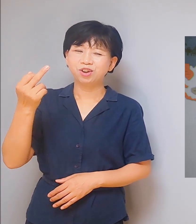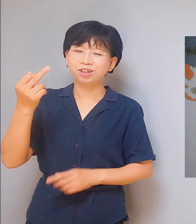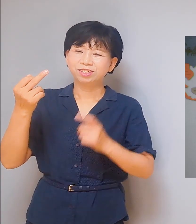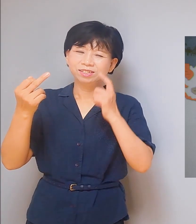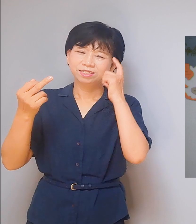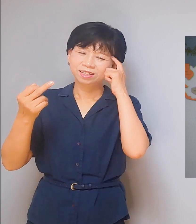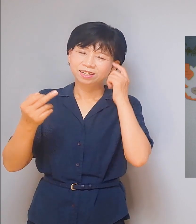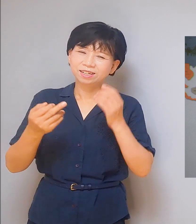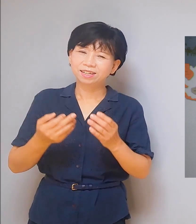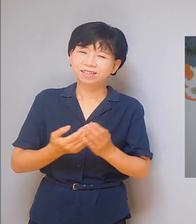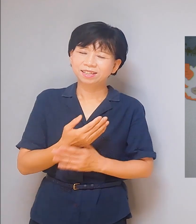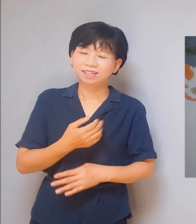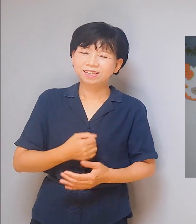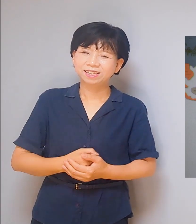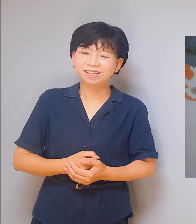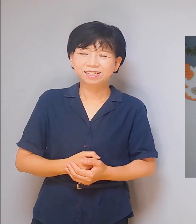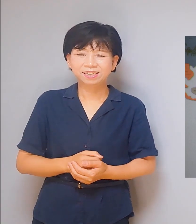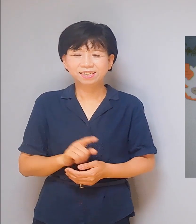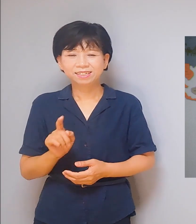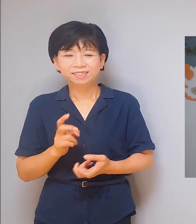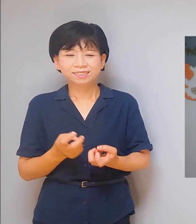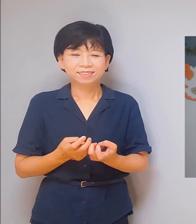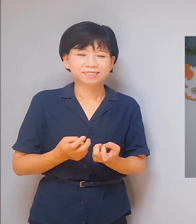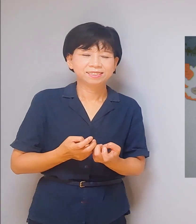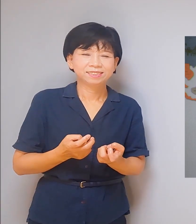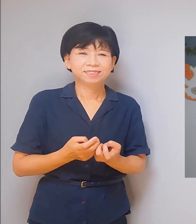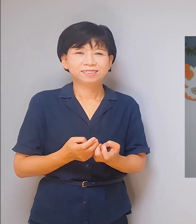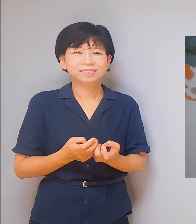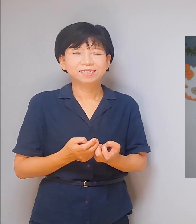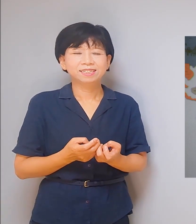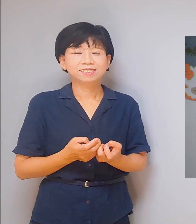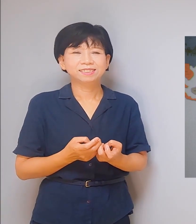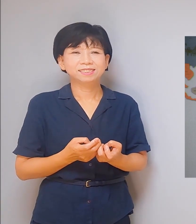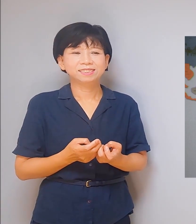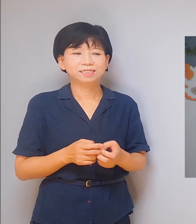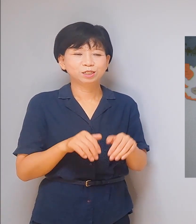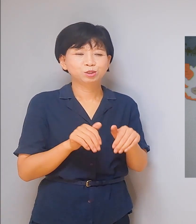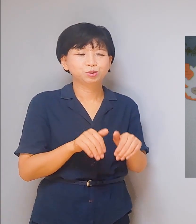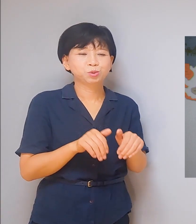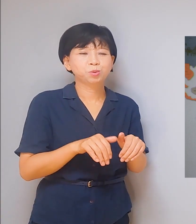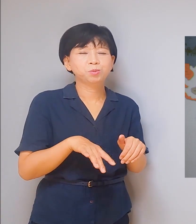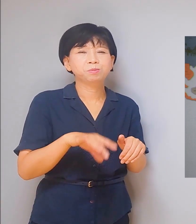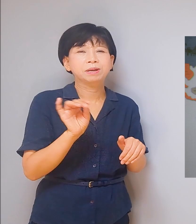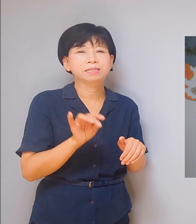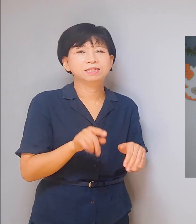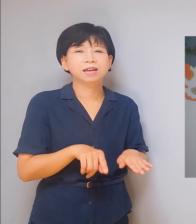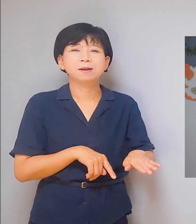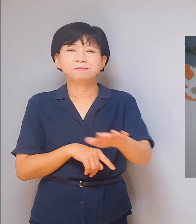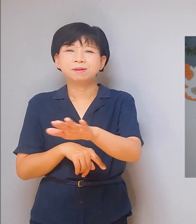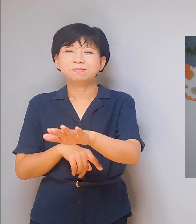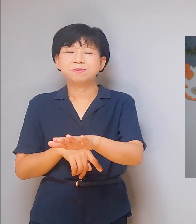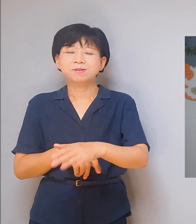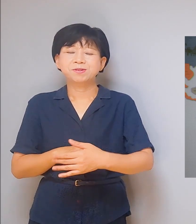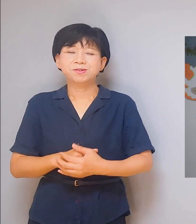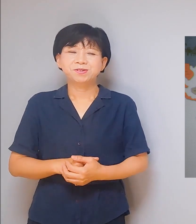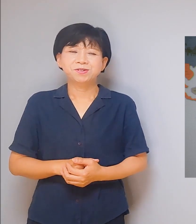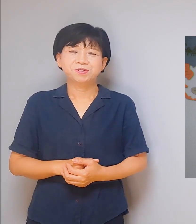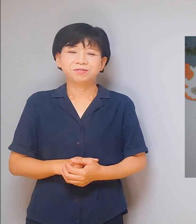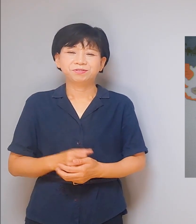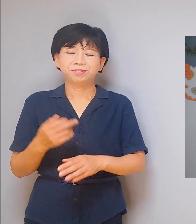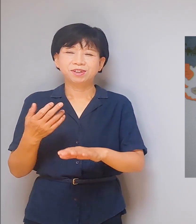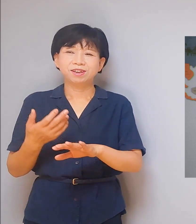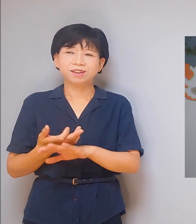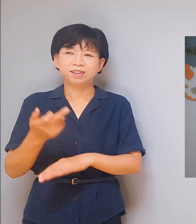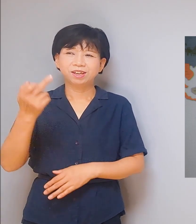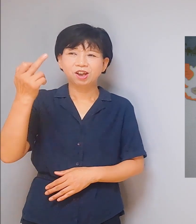보냅니다. 형 에서의 상황을 좀 알아보고 지금 내가 얼마나 부자인지를 좀 말해주고 형의 너그러운